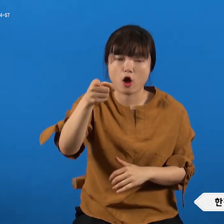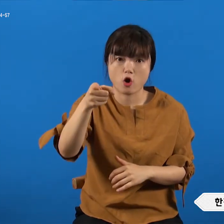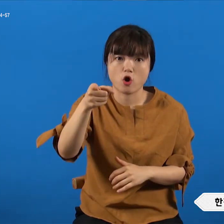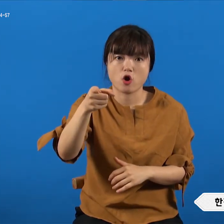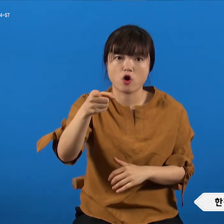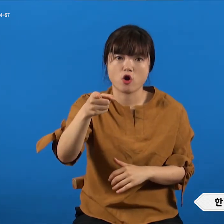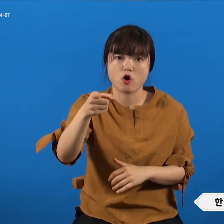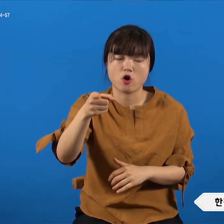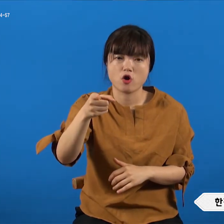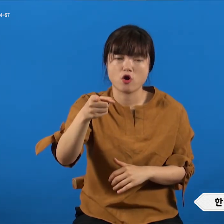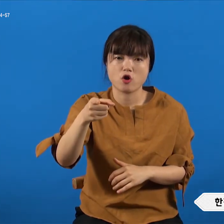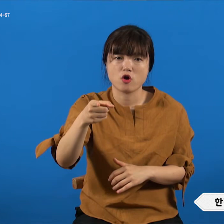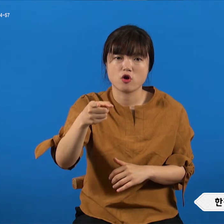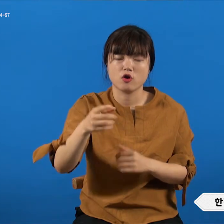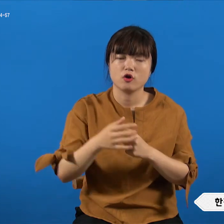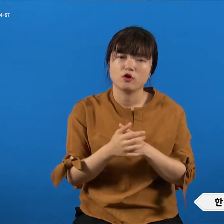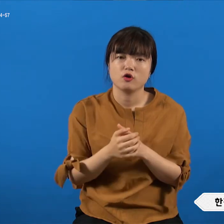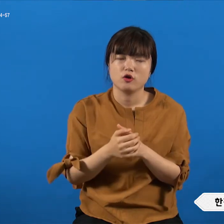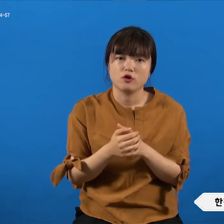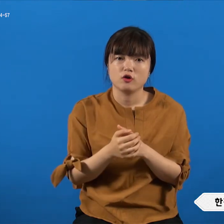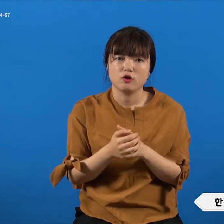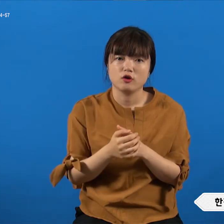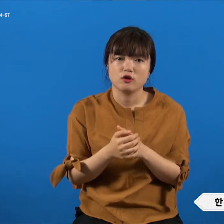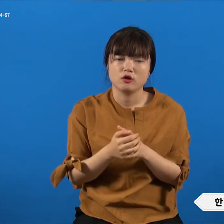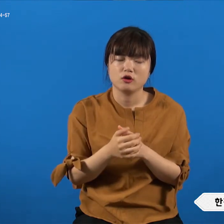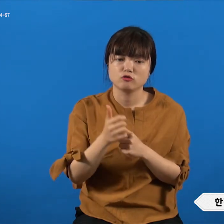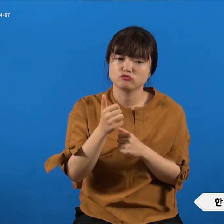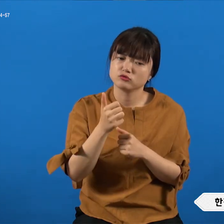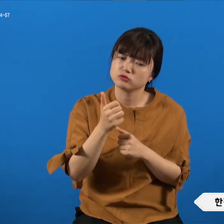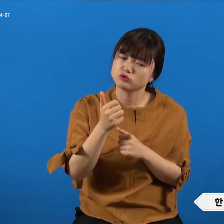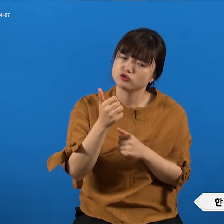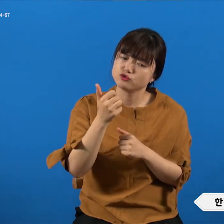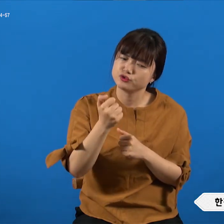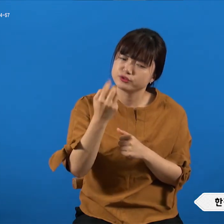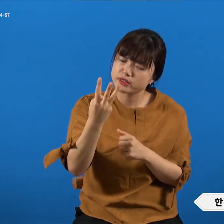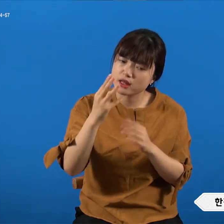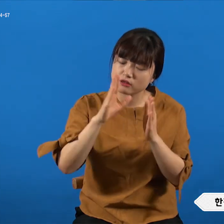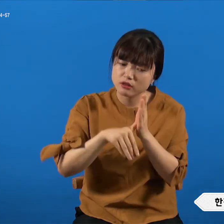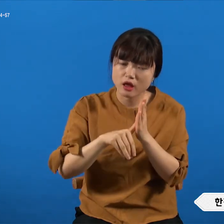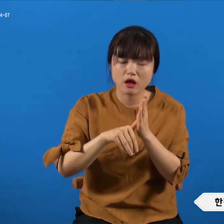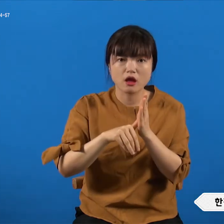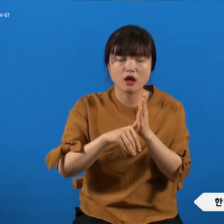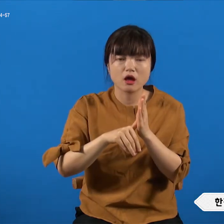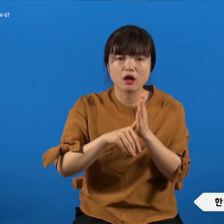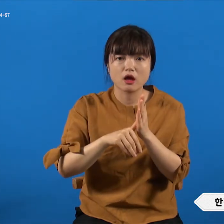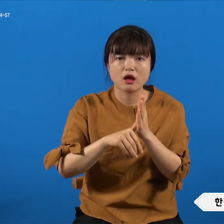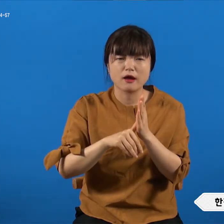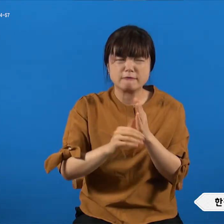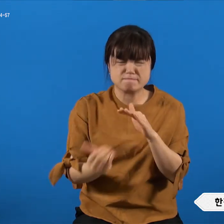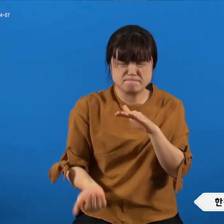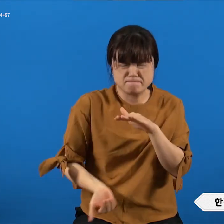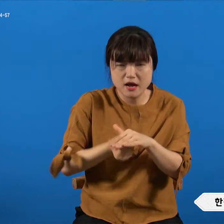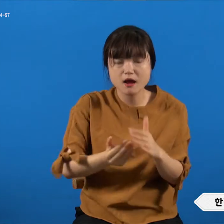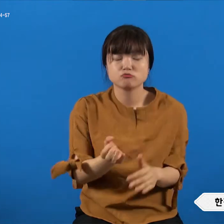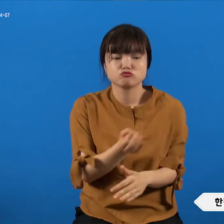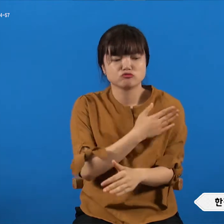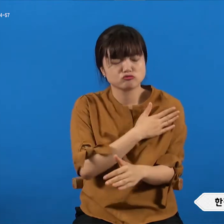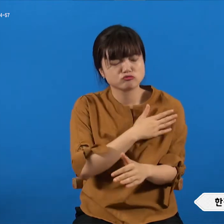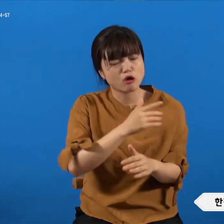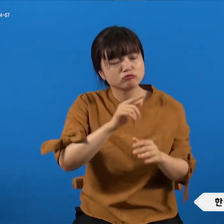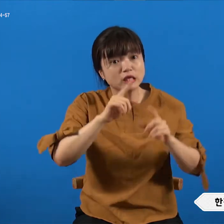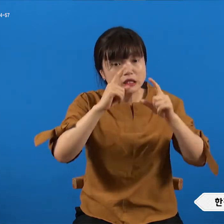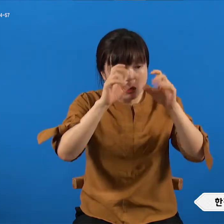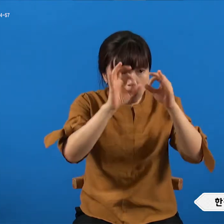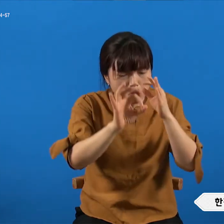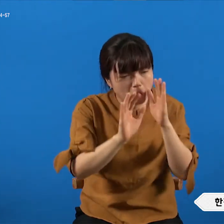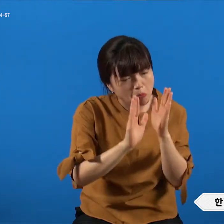때 억만장자가 됐습니다. 그런데 그때 사진 보면 얼굴이 바짝 말라 있습니다. 완전 병자 같습니다.